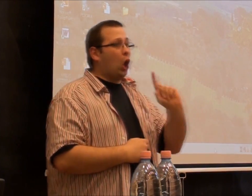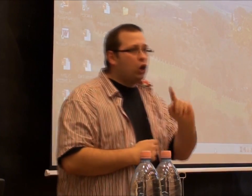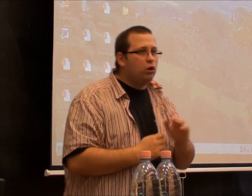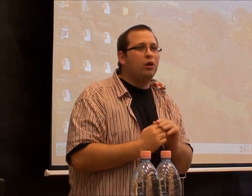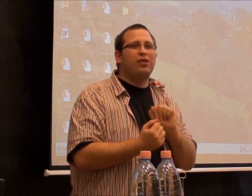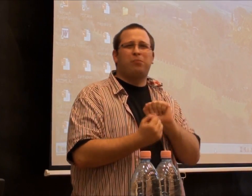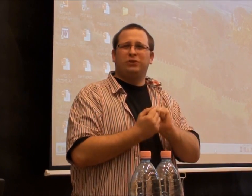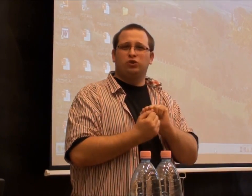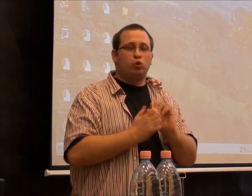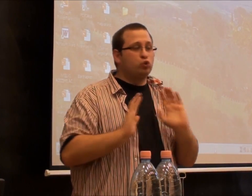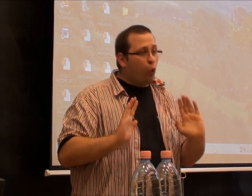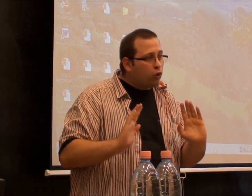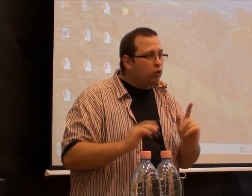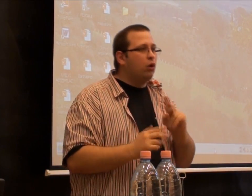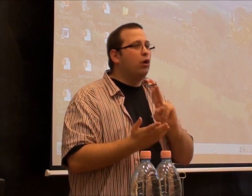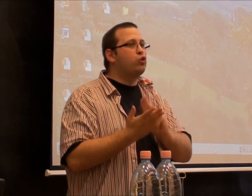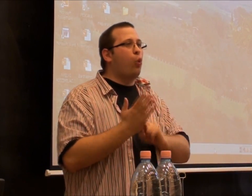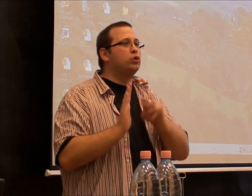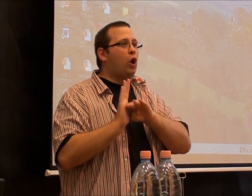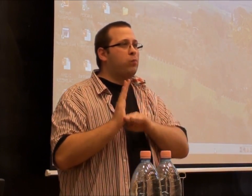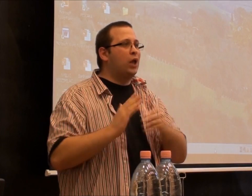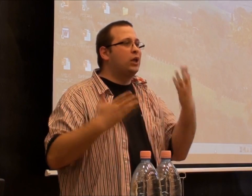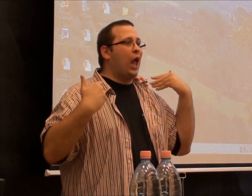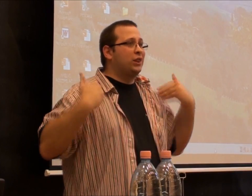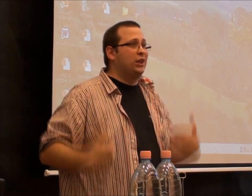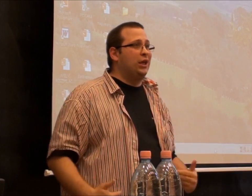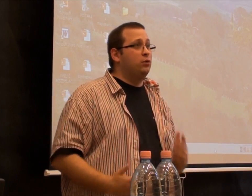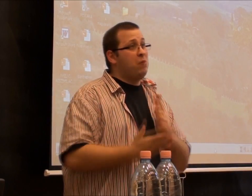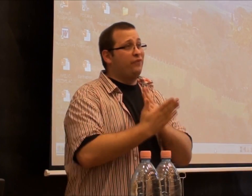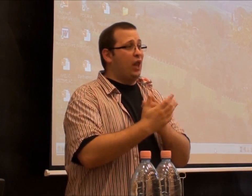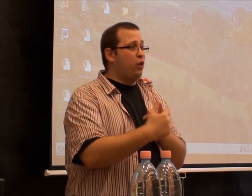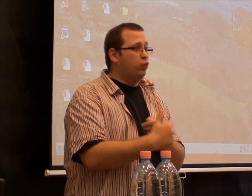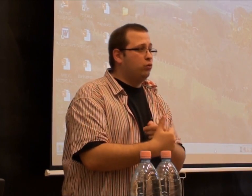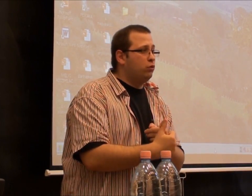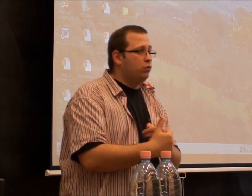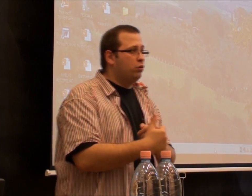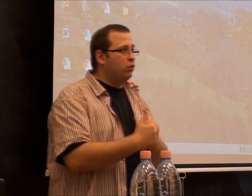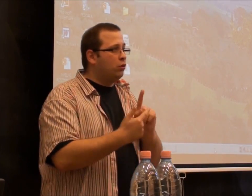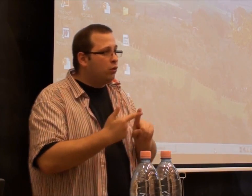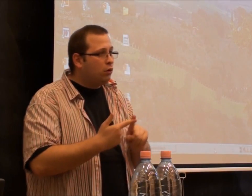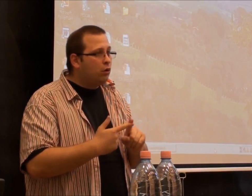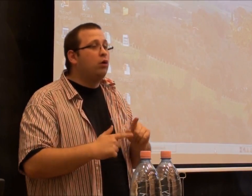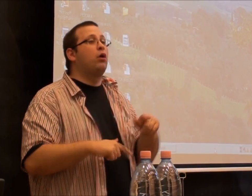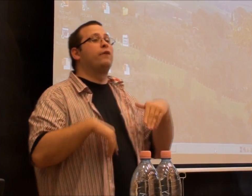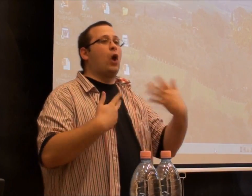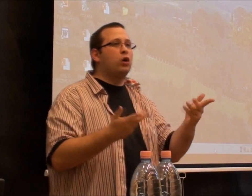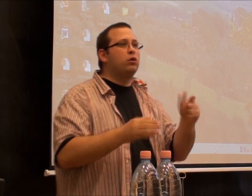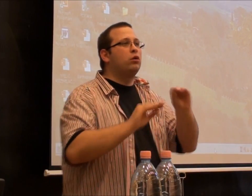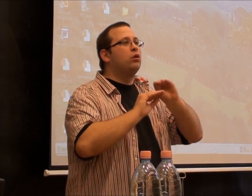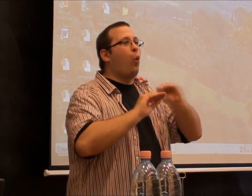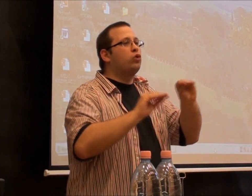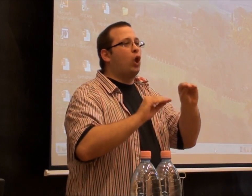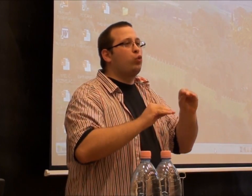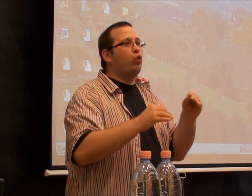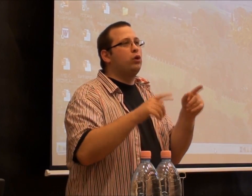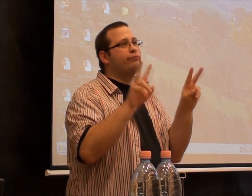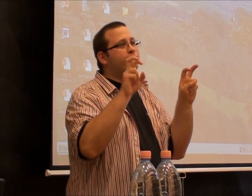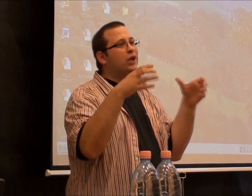befogadják. De nem biztos, hogy a jogszabályi háttér is megfelelő ennek a feltételnek. Plusz